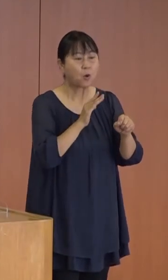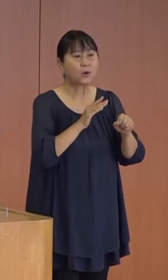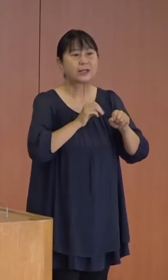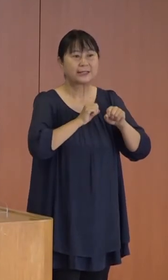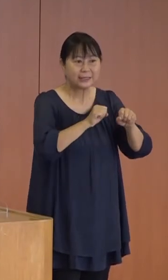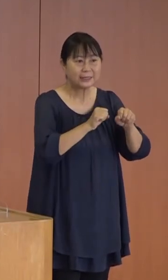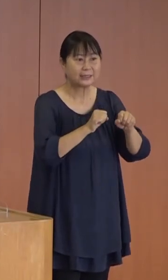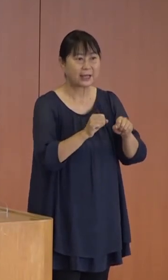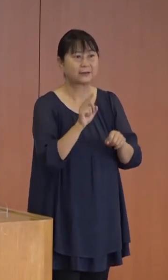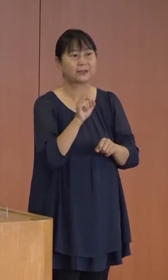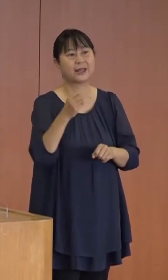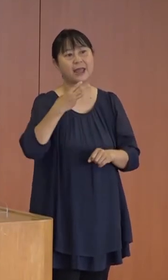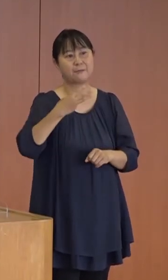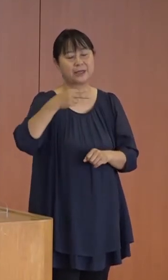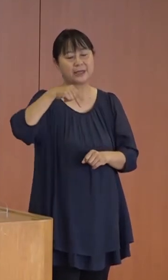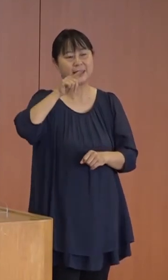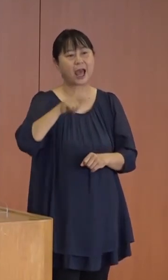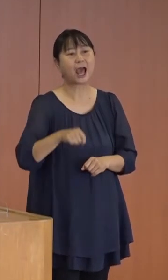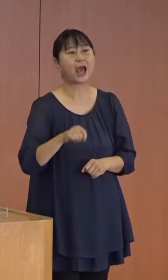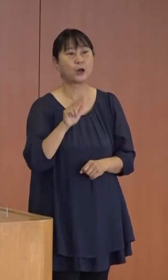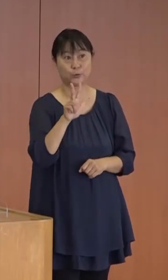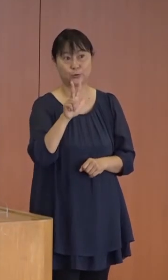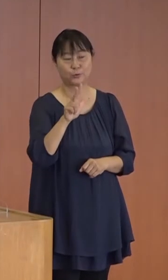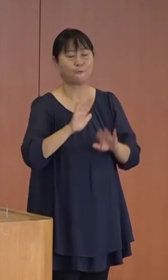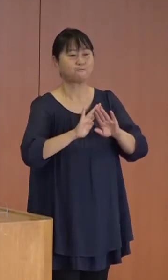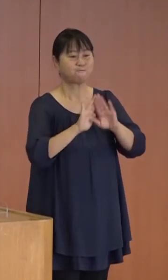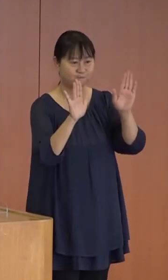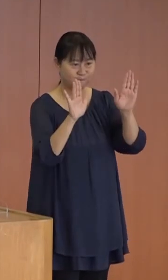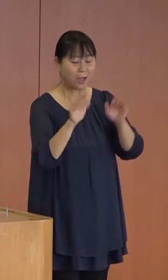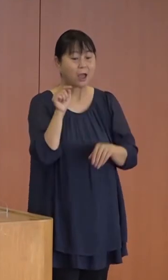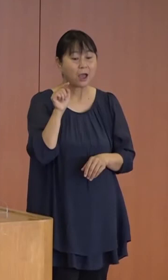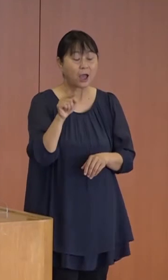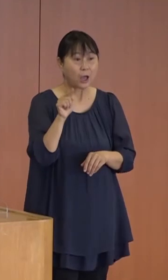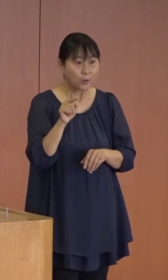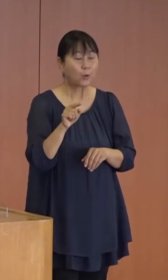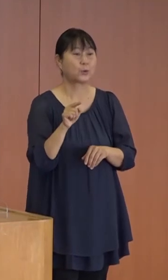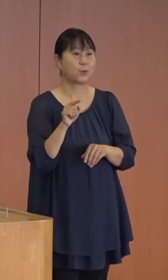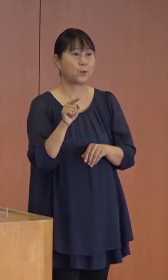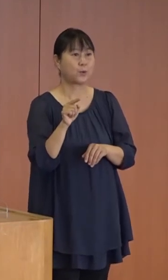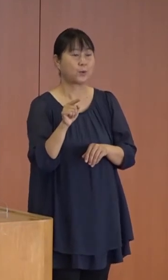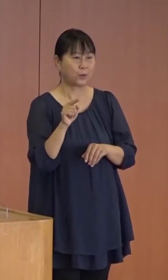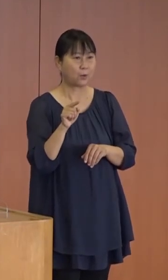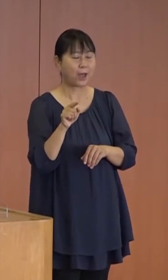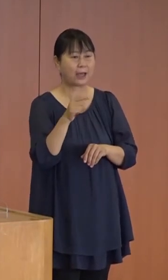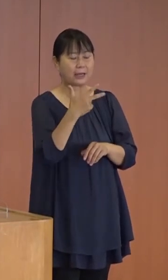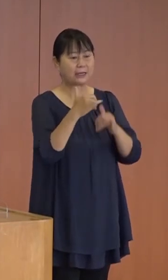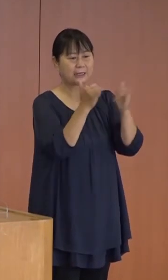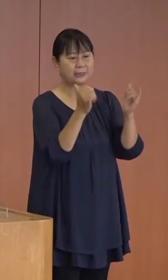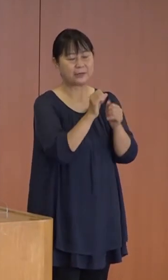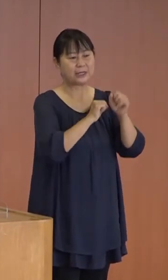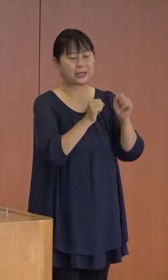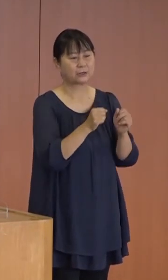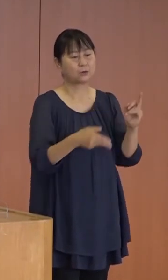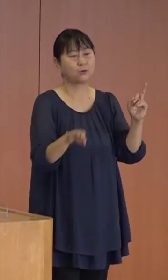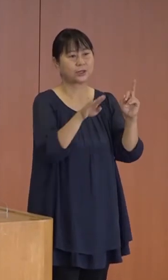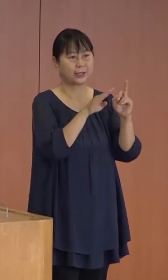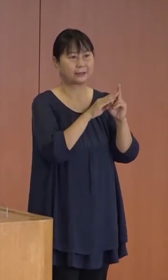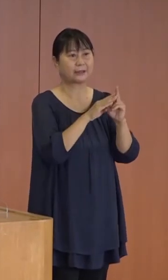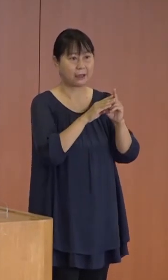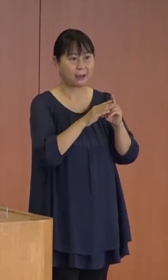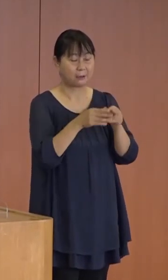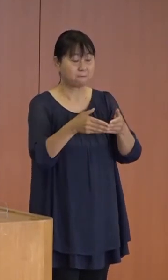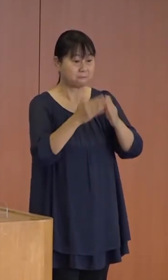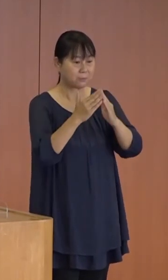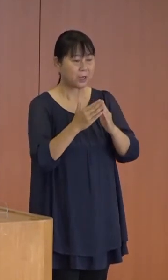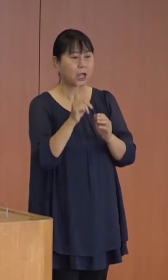を開催いたします。このゼミナールは富士市民活動センター開設15周